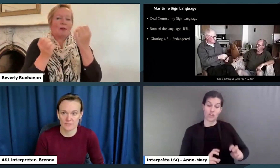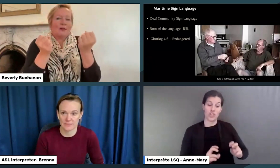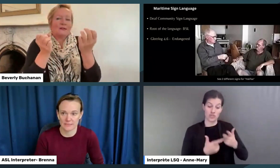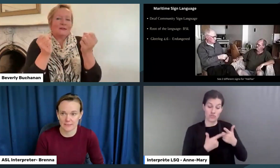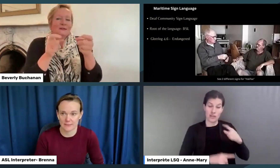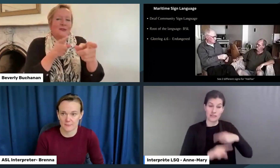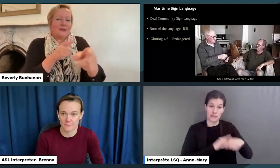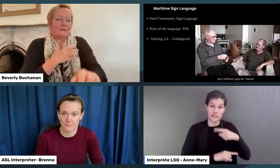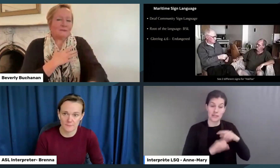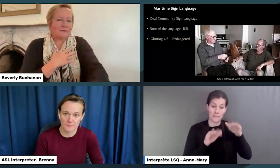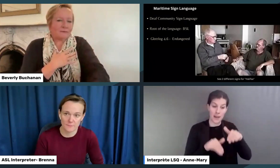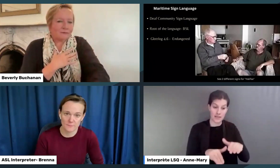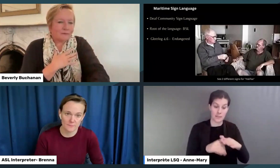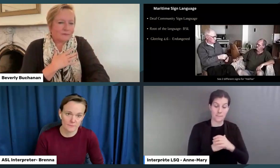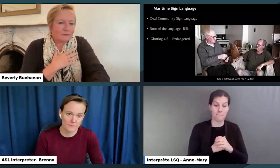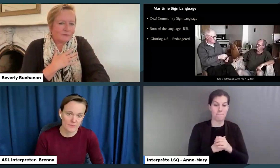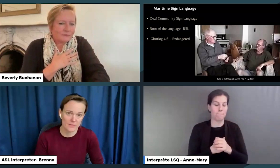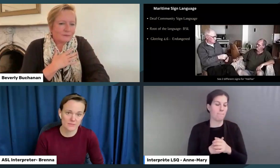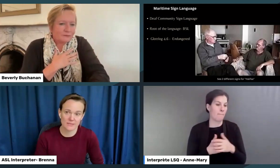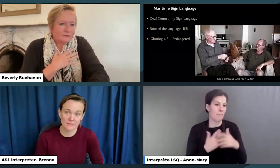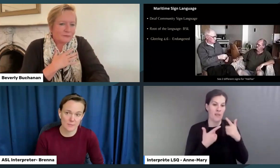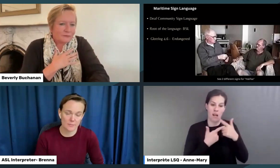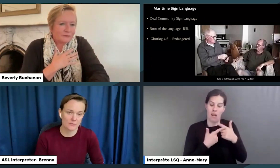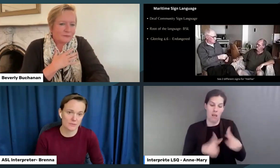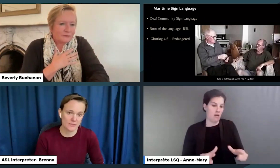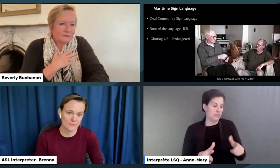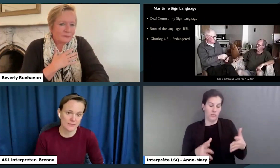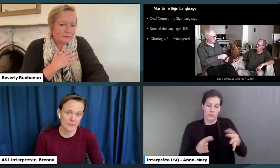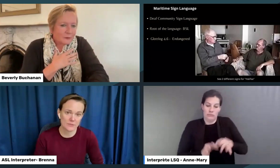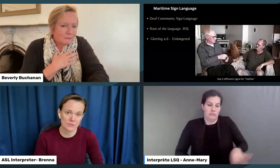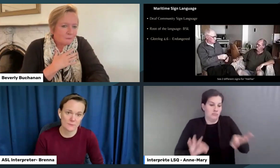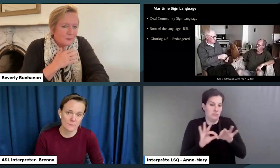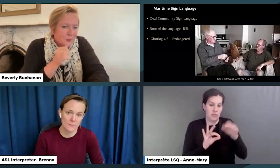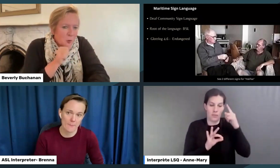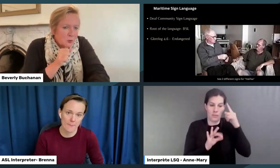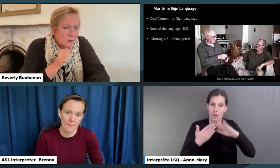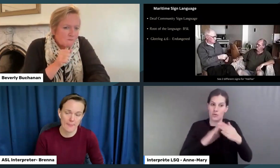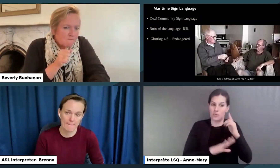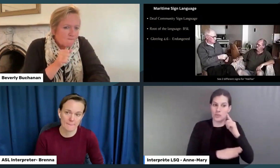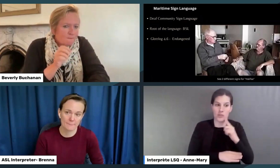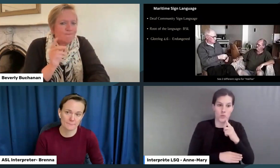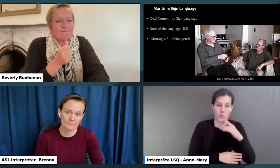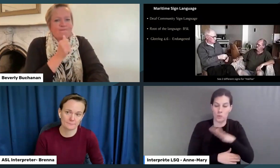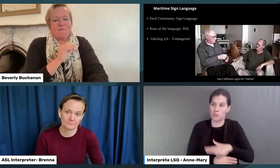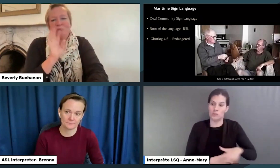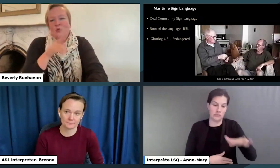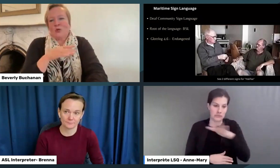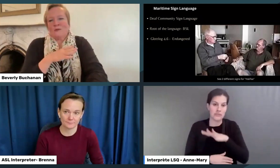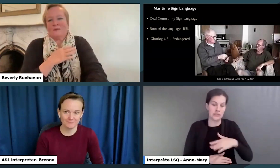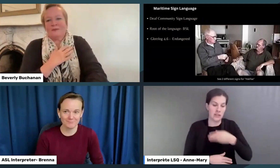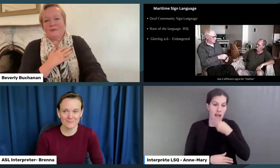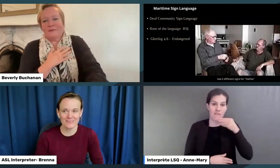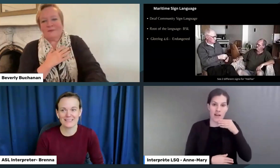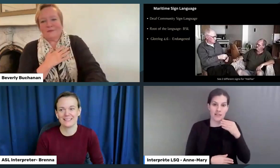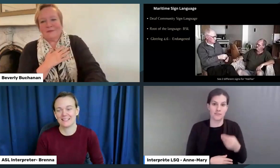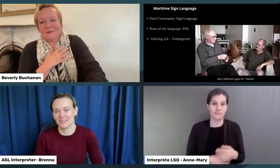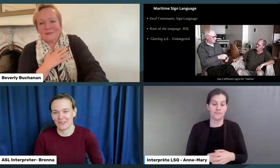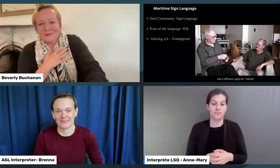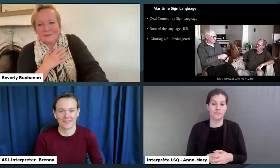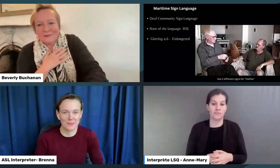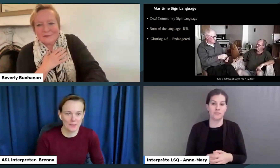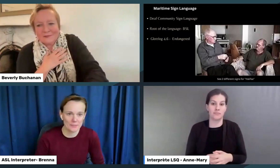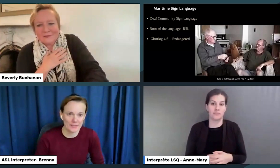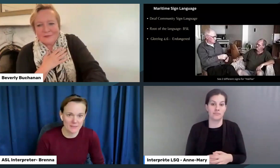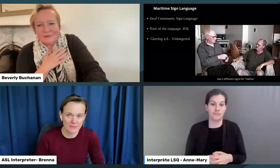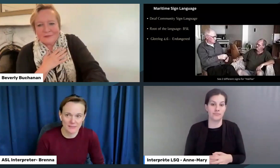ne disparaisse. Voici un exemple de langue des signes des maritimes. Ah, désolé, je pensais pouvoir